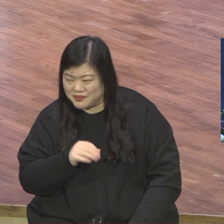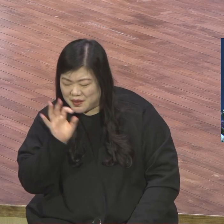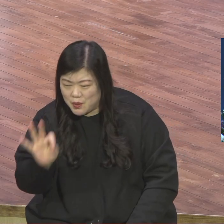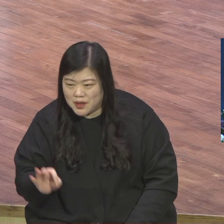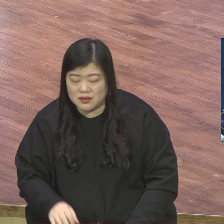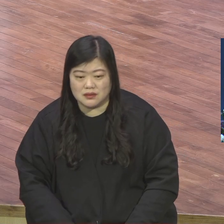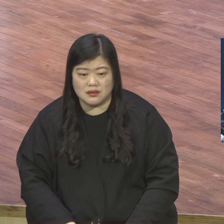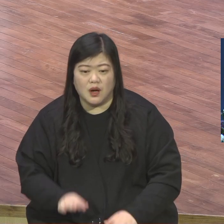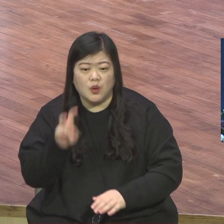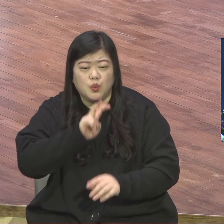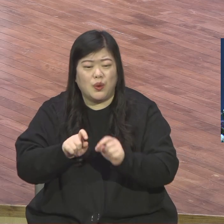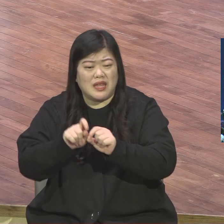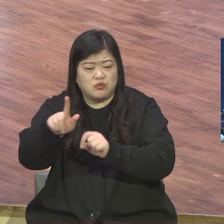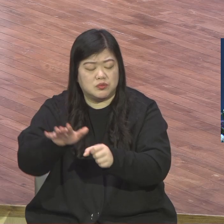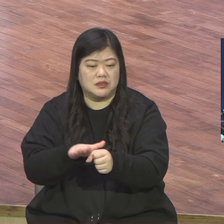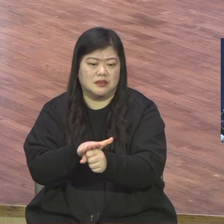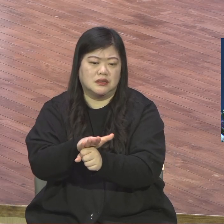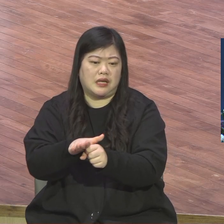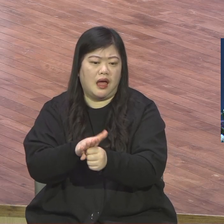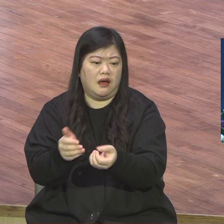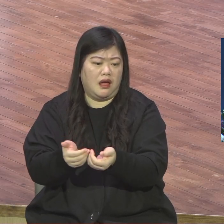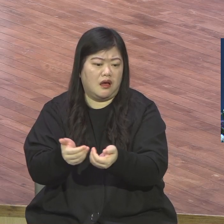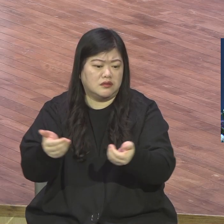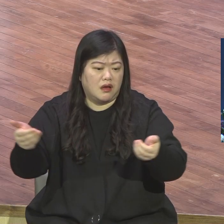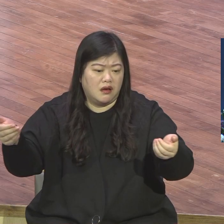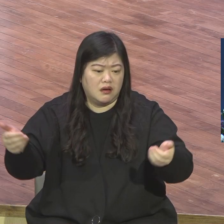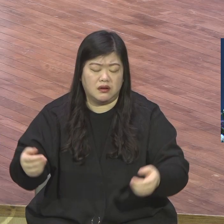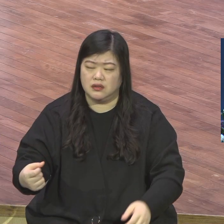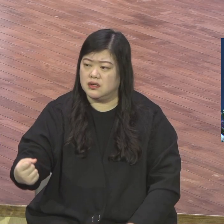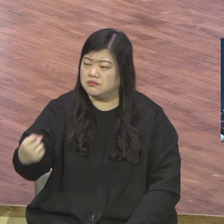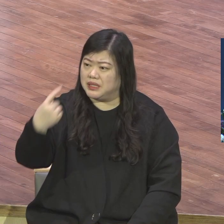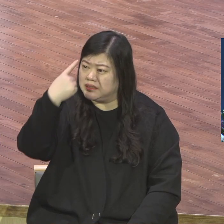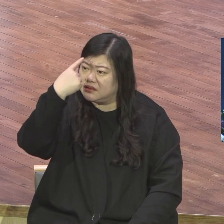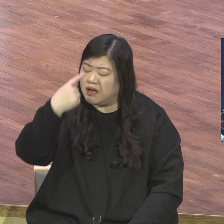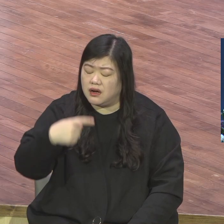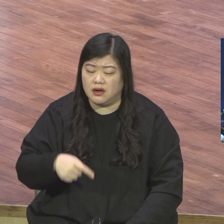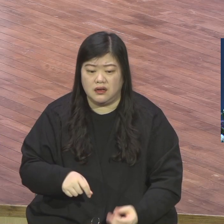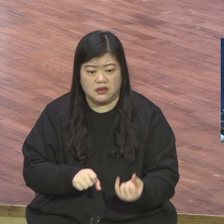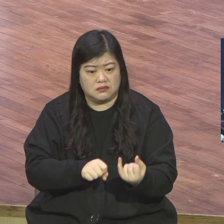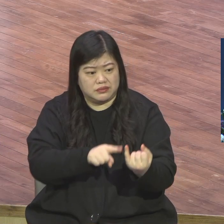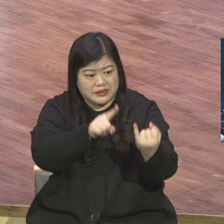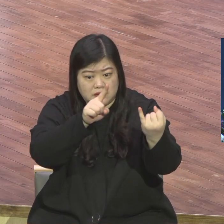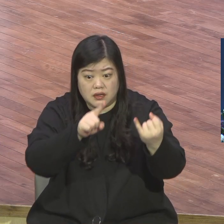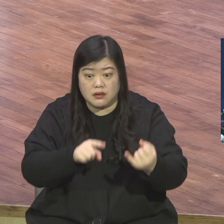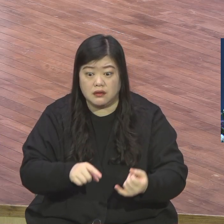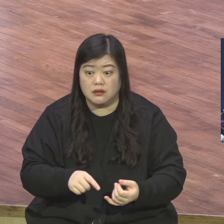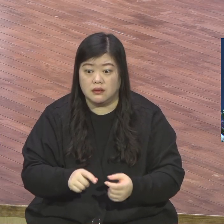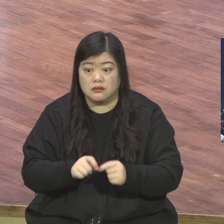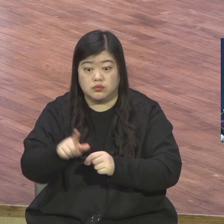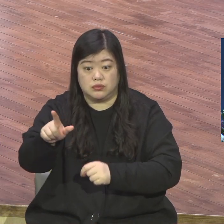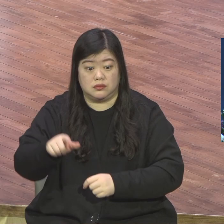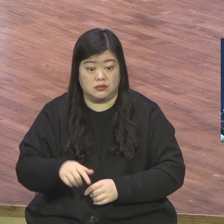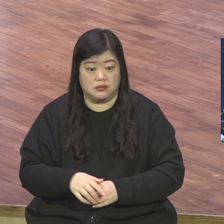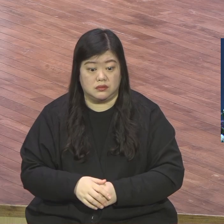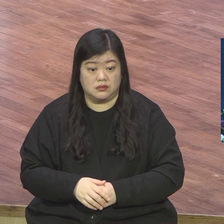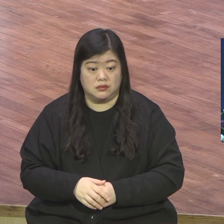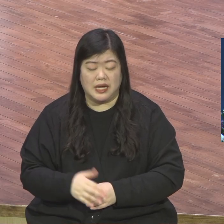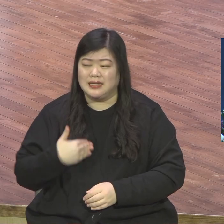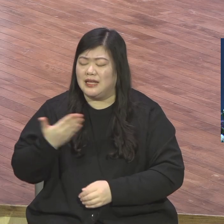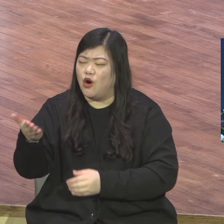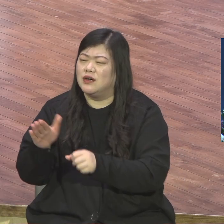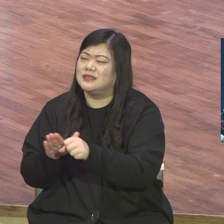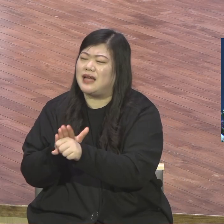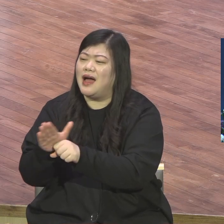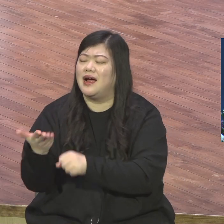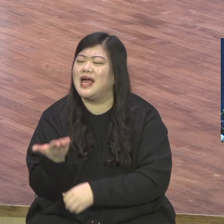끊어지고 떠나고 울고 전부 그거예요. 뭐 사랑한다가 거의 별로 없고 거의 다는 막